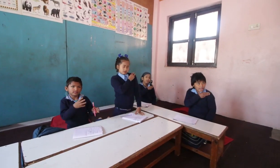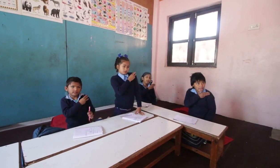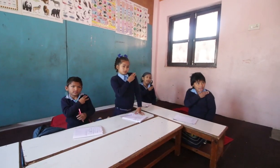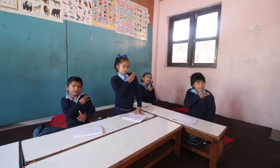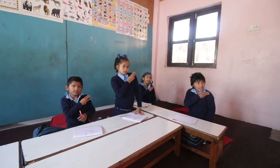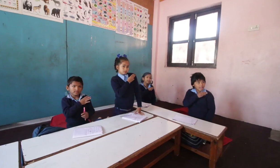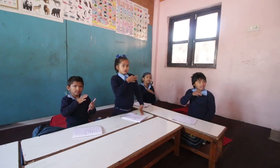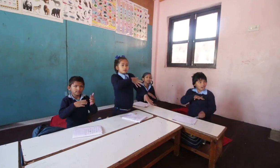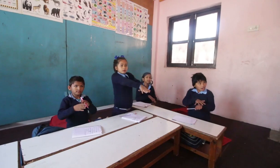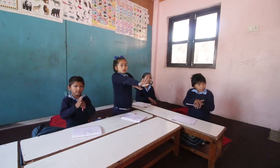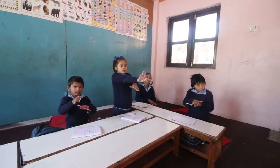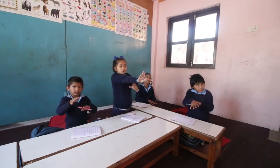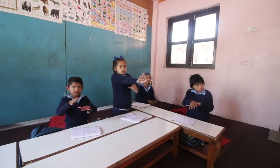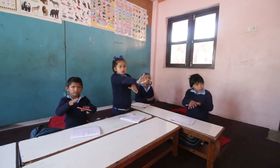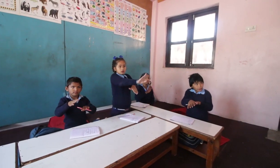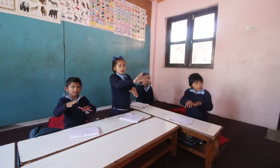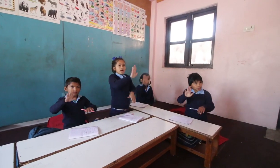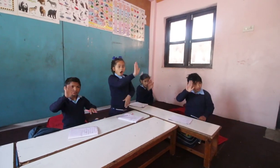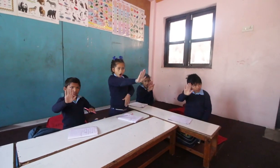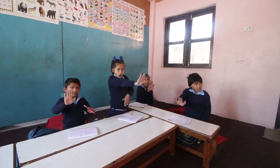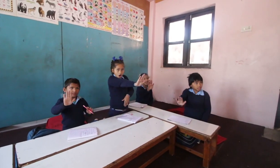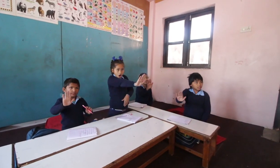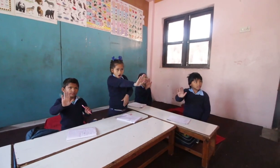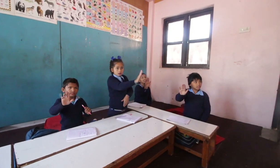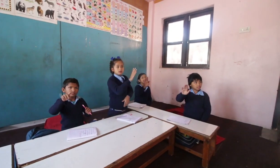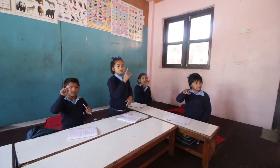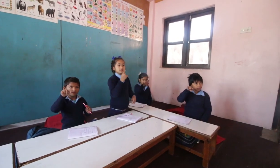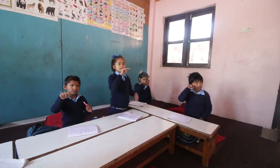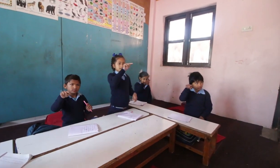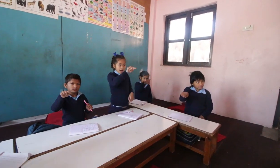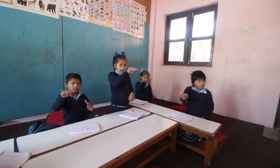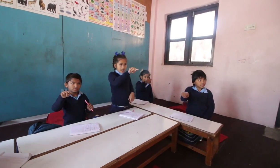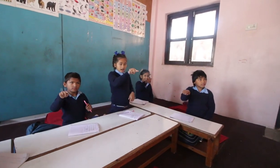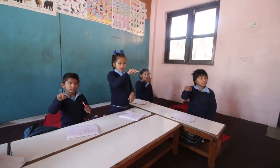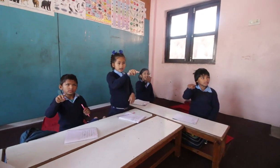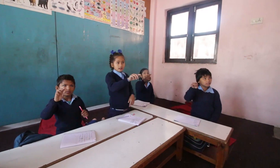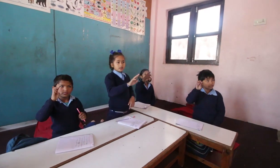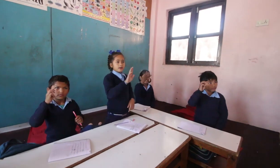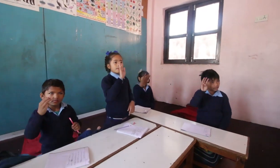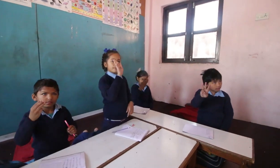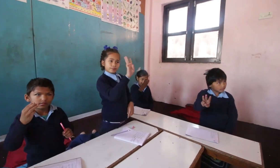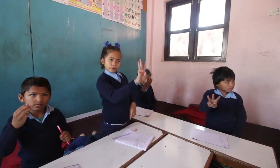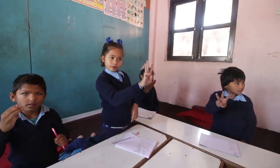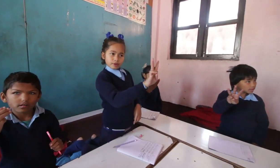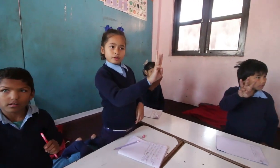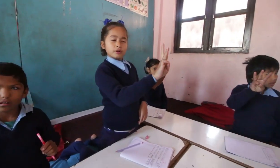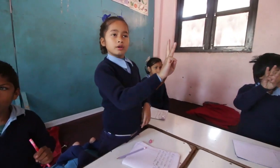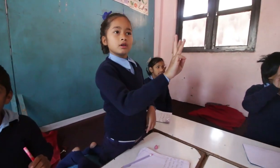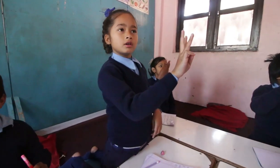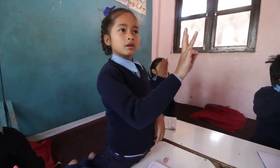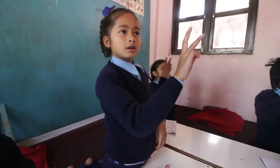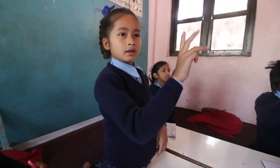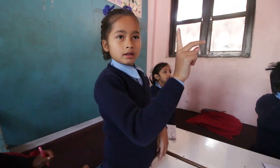बहिरा विद्यार्थीहरूलाई उच्च शिक्षा प्रदान गर्ने शैक्षिक संस्थाहरूको अभावलाई ध्यानमा राखी धौलागिरी बहिरा